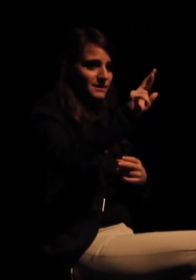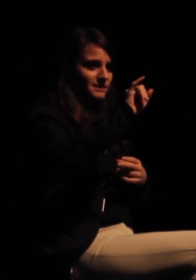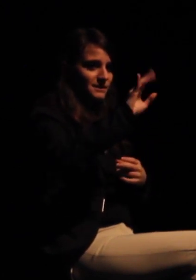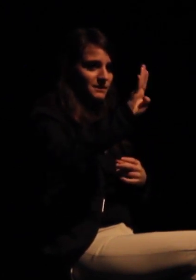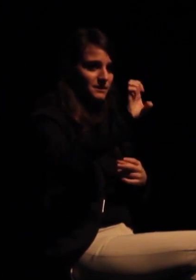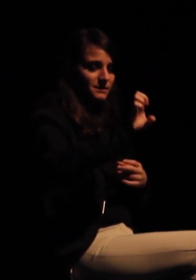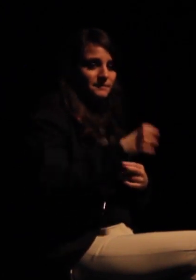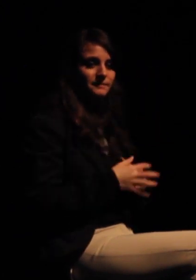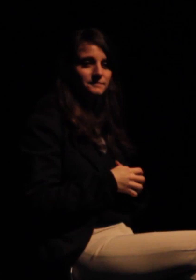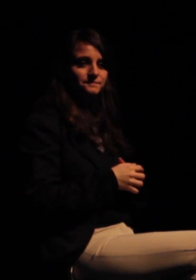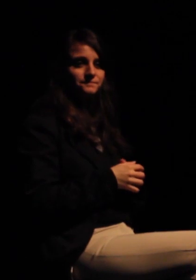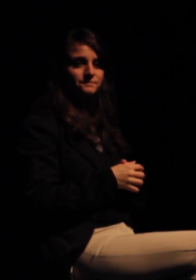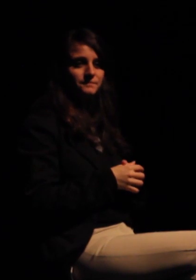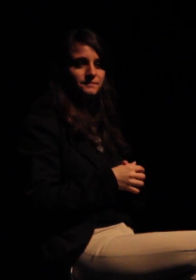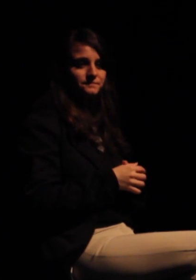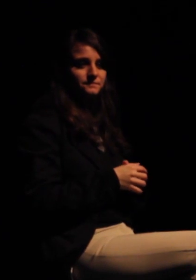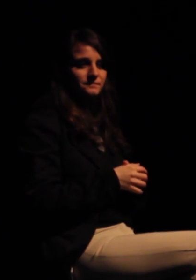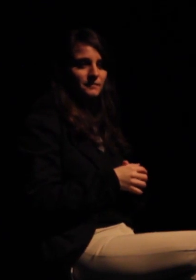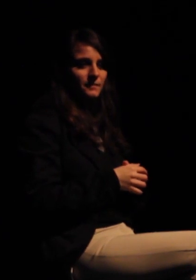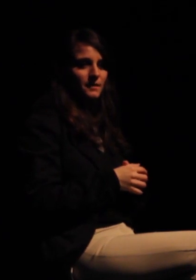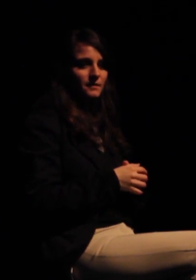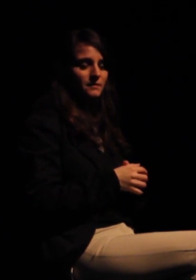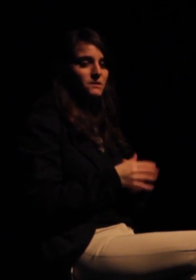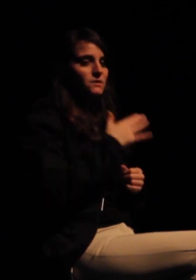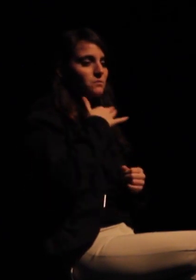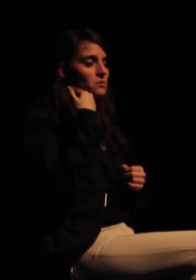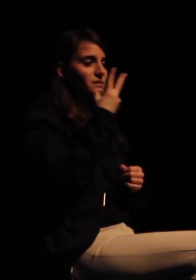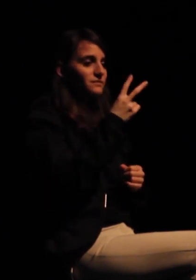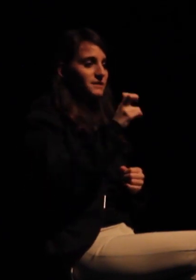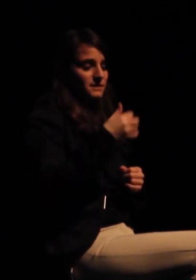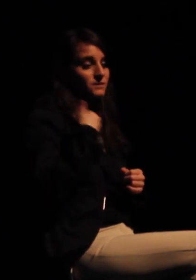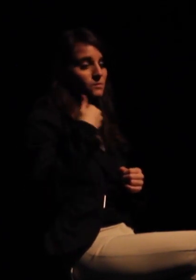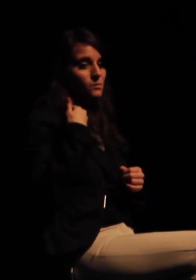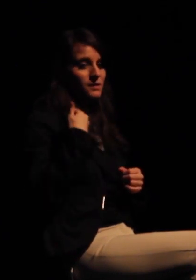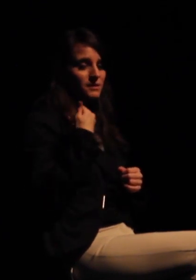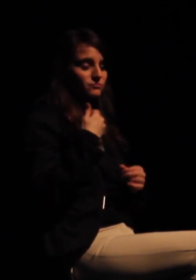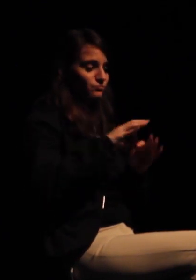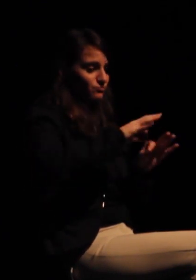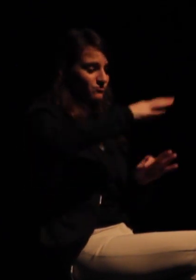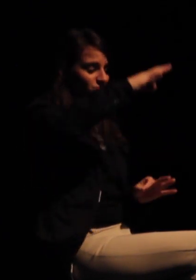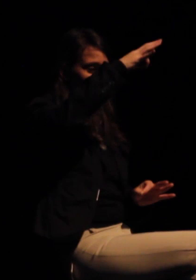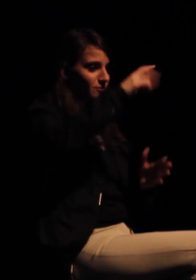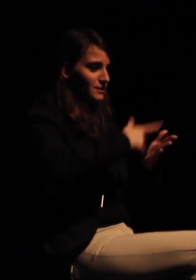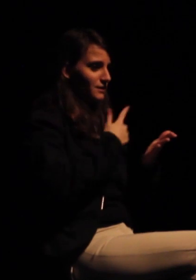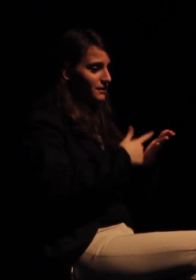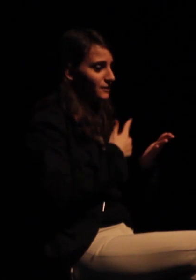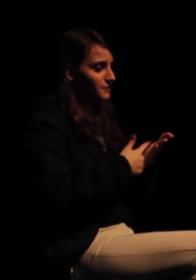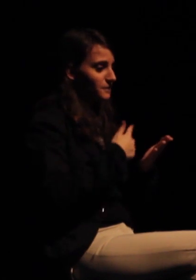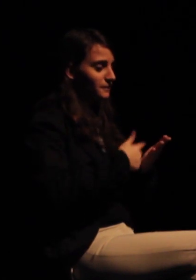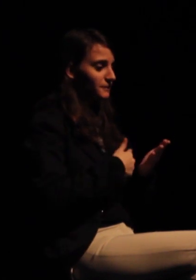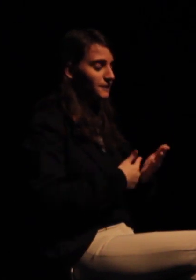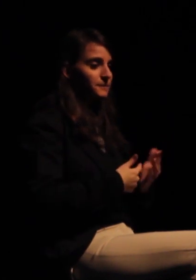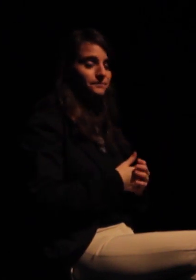E o Hélio Jaguaribe morreu com 95 anos com uma obra imensa, imensa. O último livro dele, um